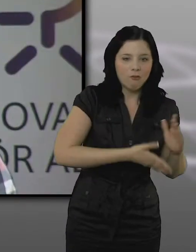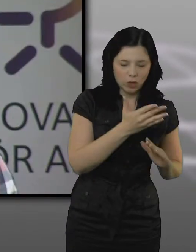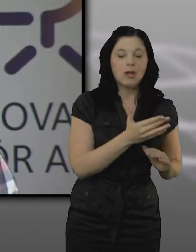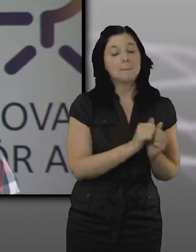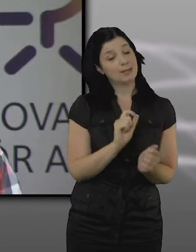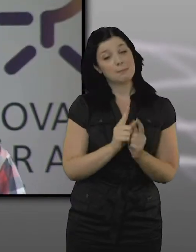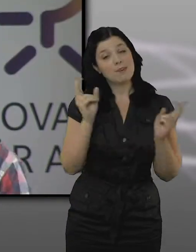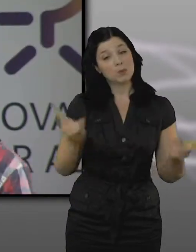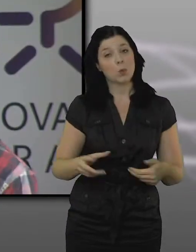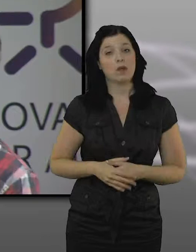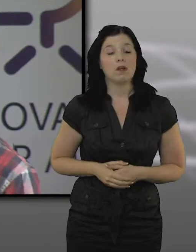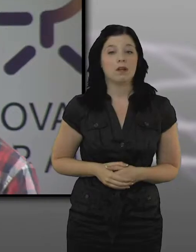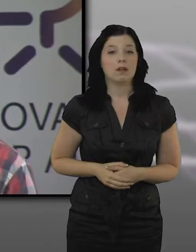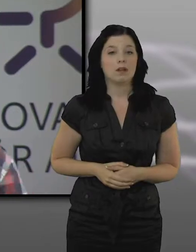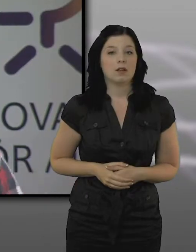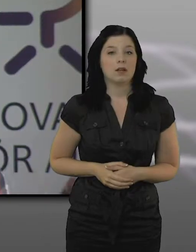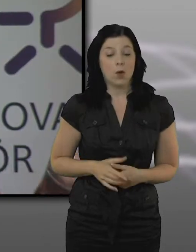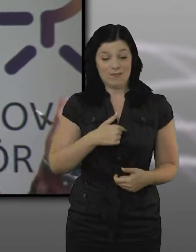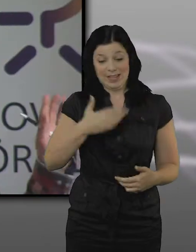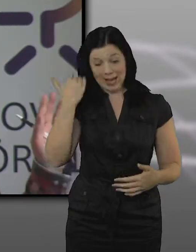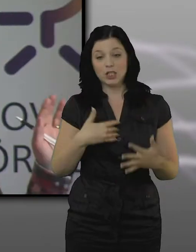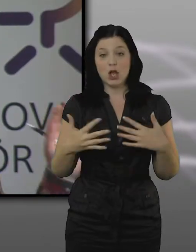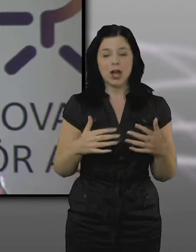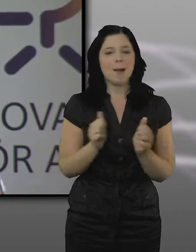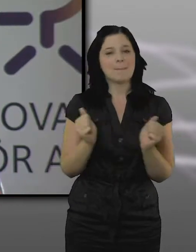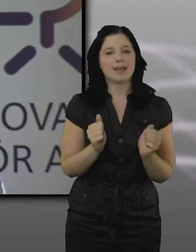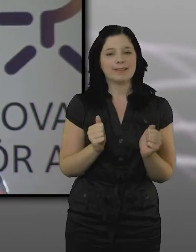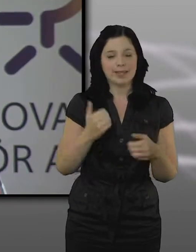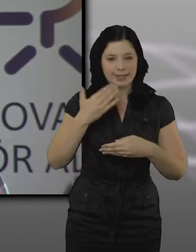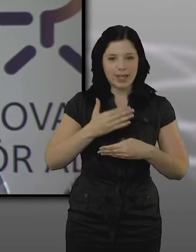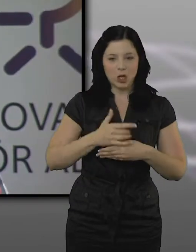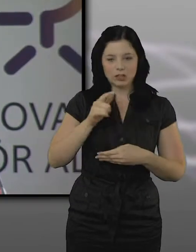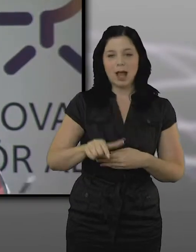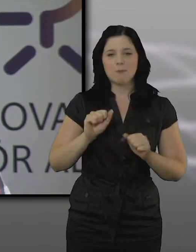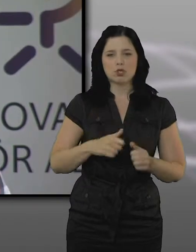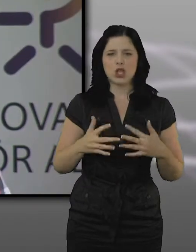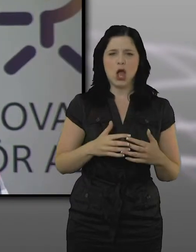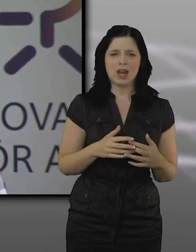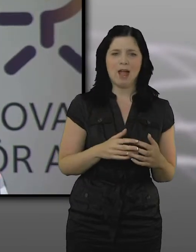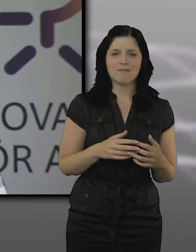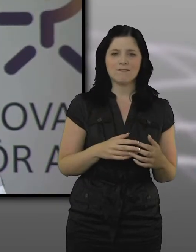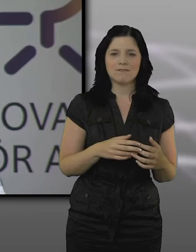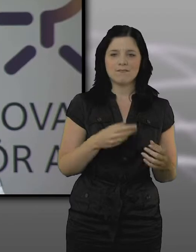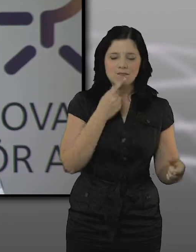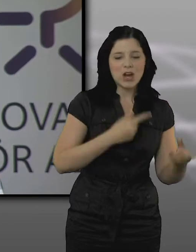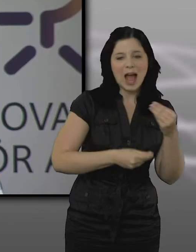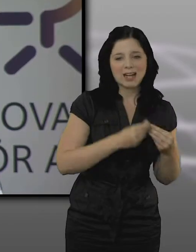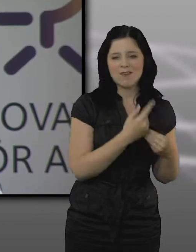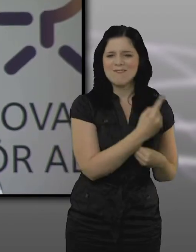Men så blev det. Så vi kan göra det. Men teaterna kommer att få göra förhandling för varje produktion de vill visa för någon annan